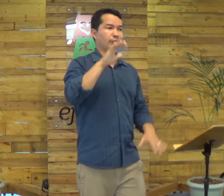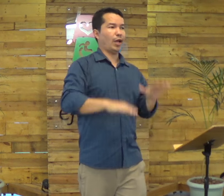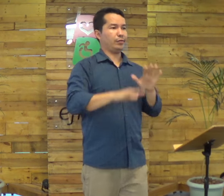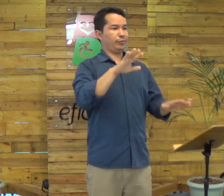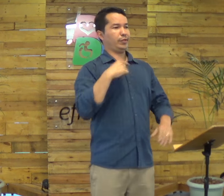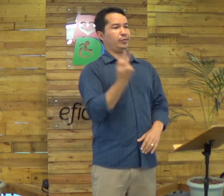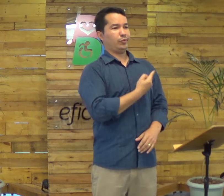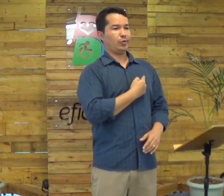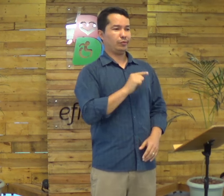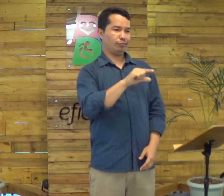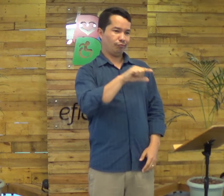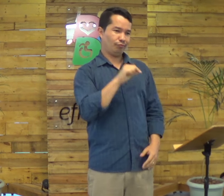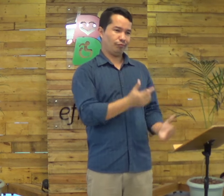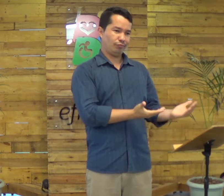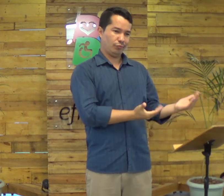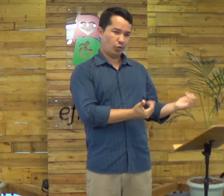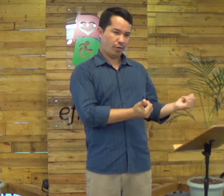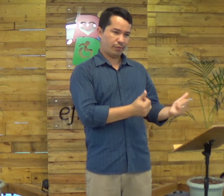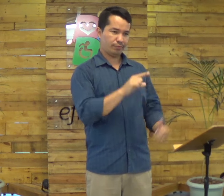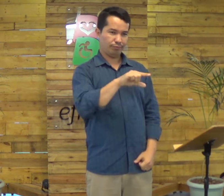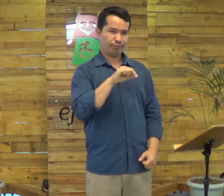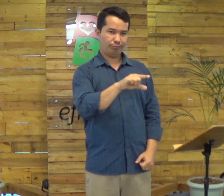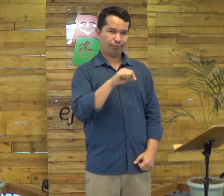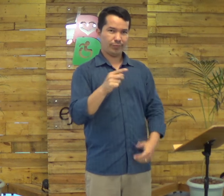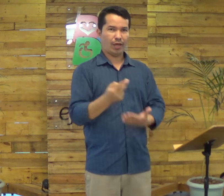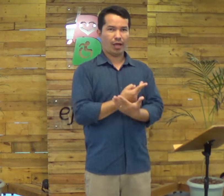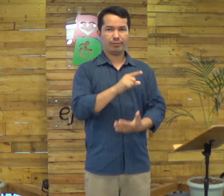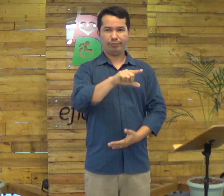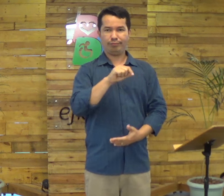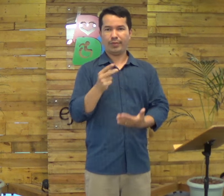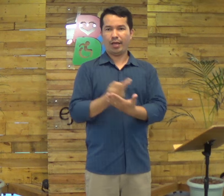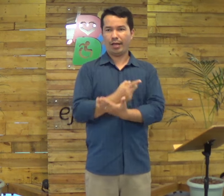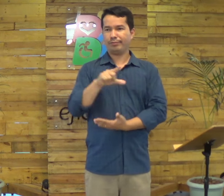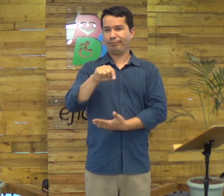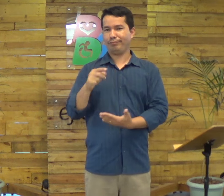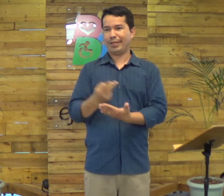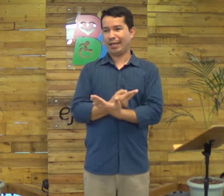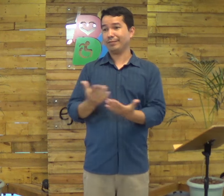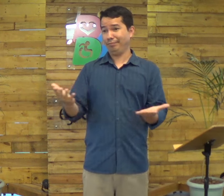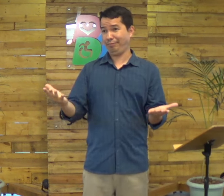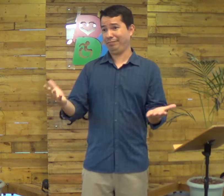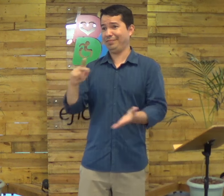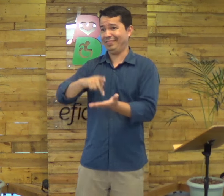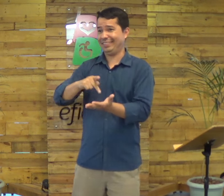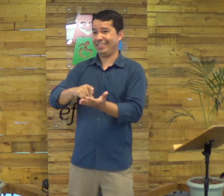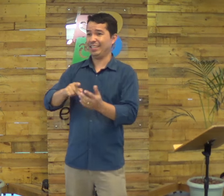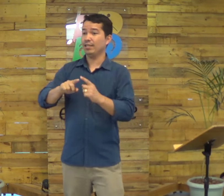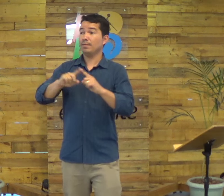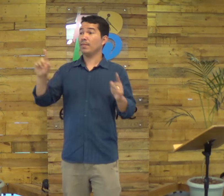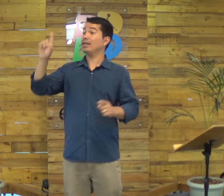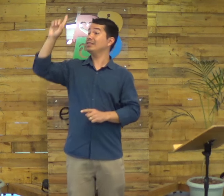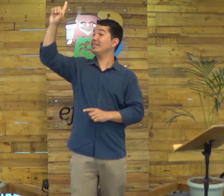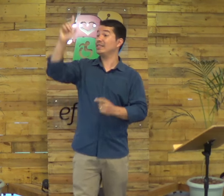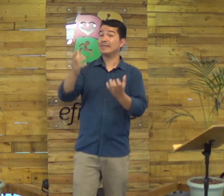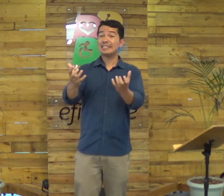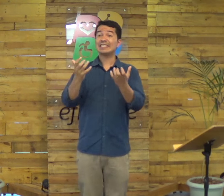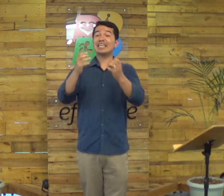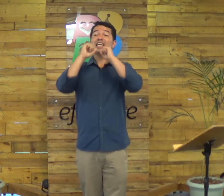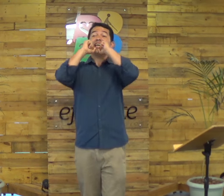consciência disso. É isso que acontece, as escolhas de um dia, às vezes, são escolhas erradas, né? Mas